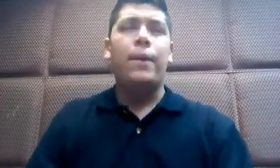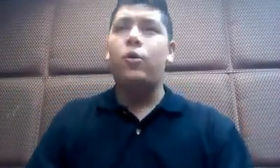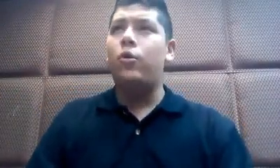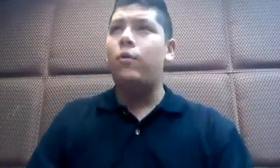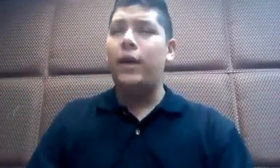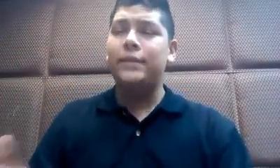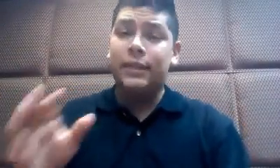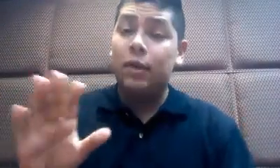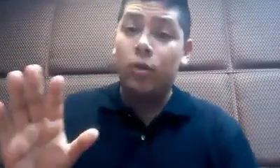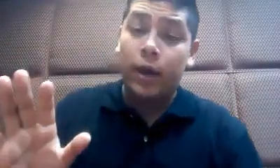Pero es algo que